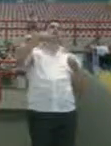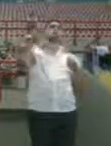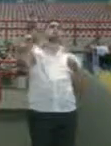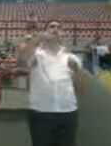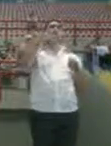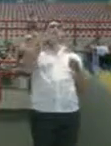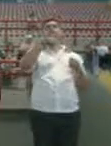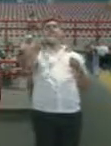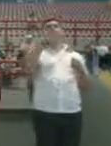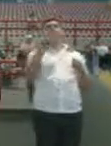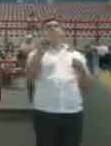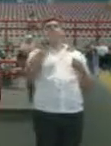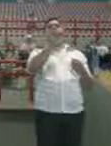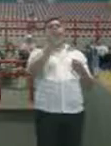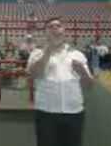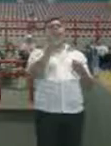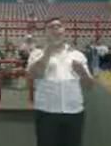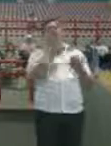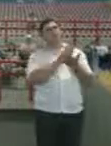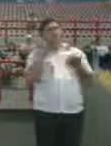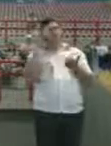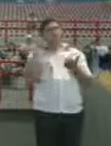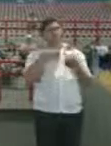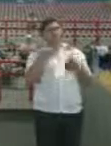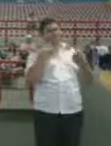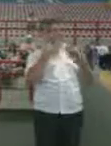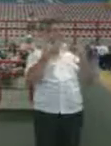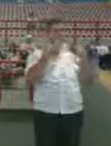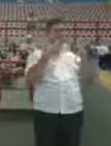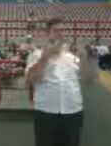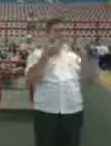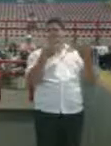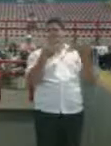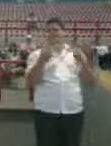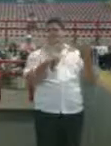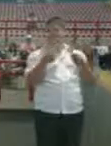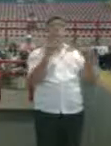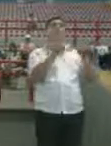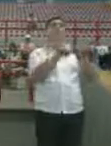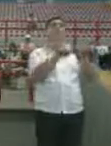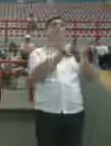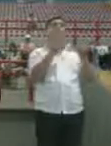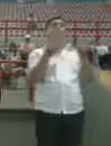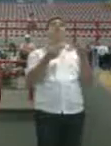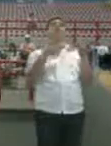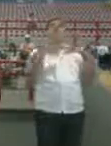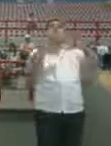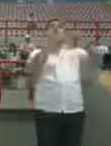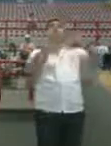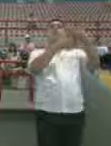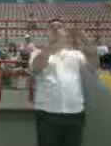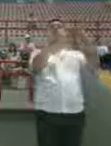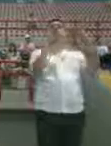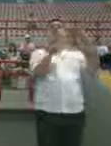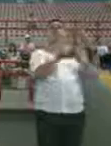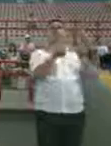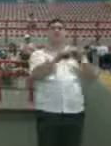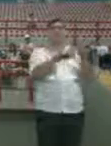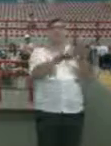92. Há autores que até questionam, porque tem autores que dizem assim, como é que pode ter desenvolvimento e ser sustentável ao mesmo tempo? Porque